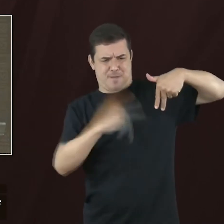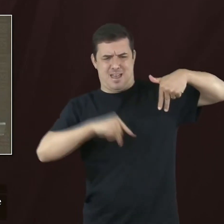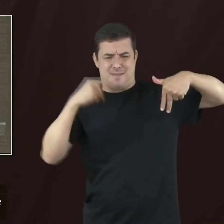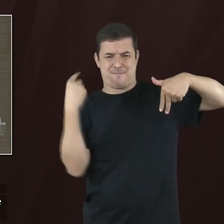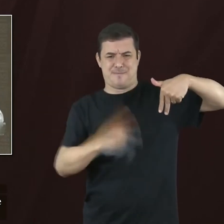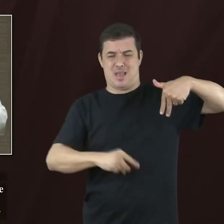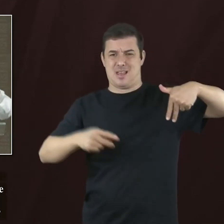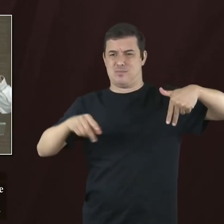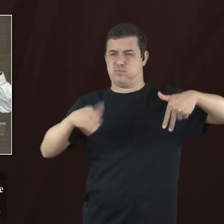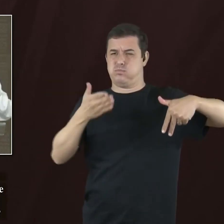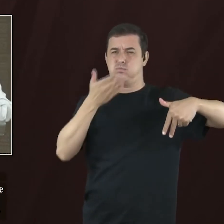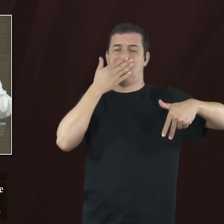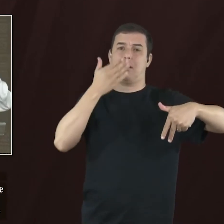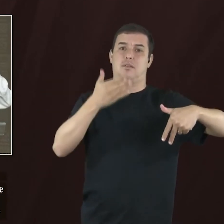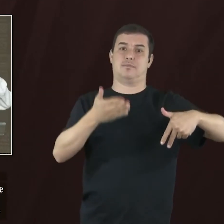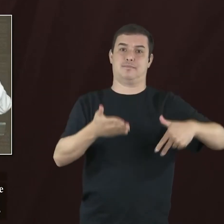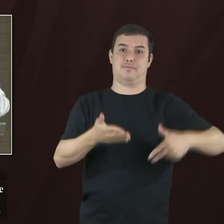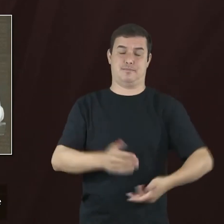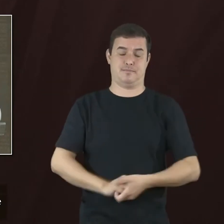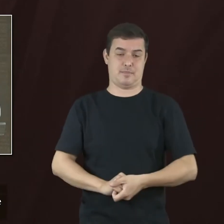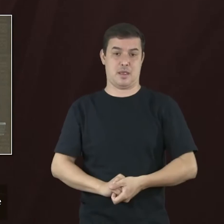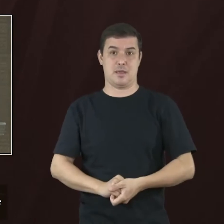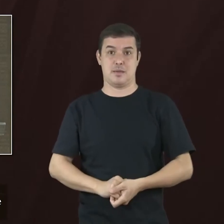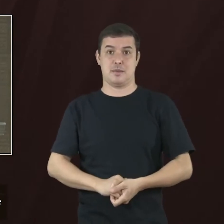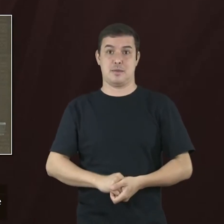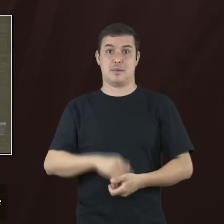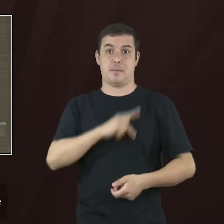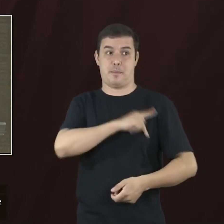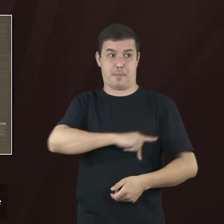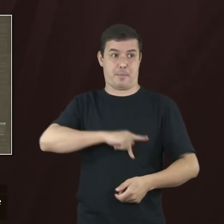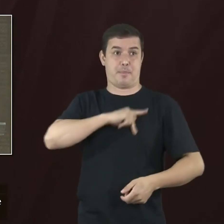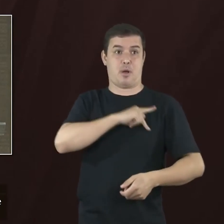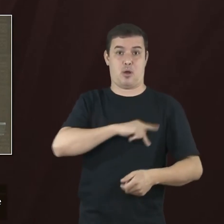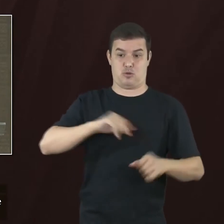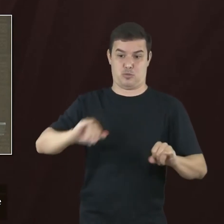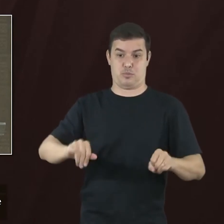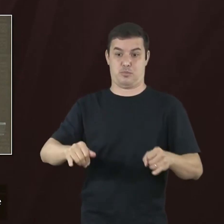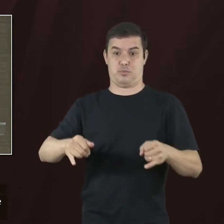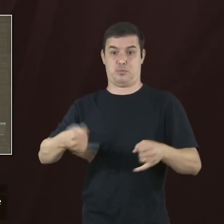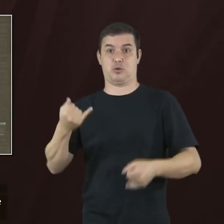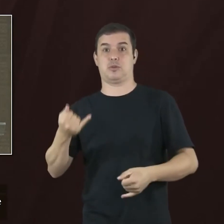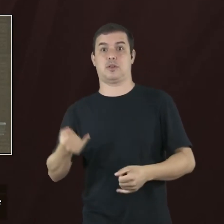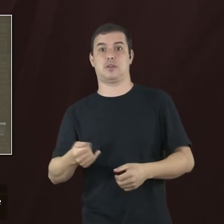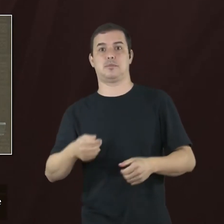boca. Então Paulo teve oportunidade de também falar com o